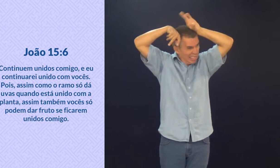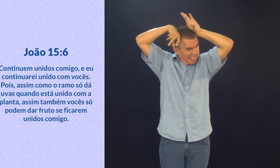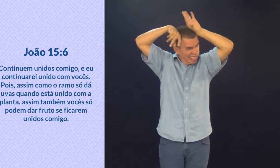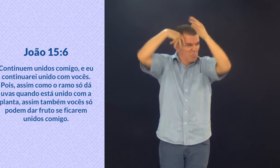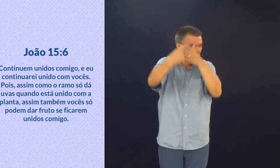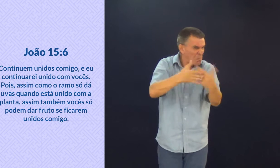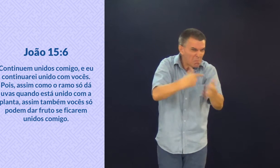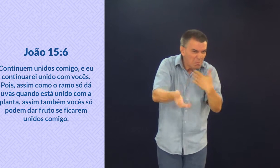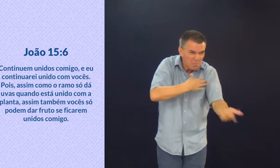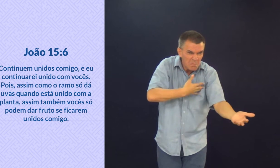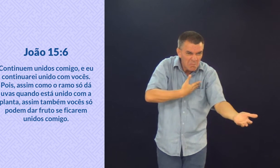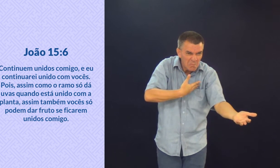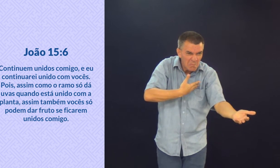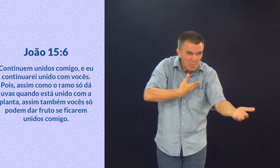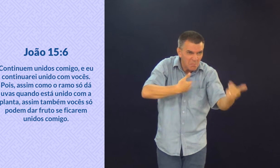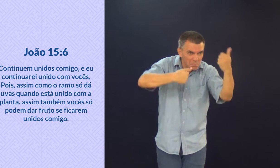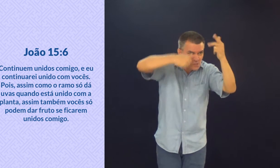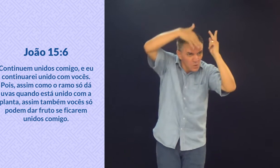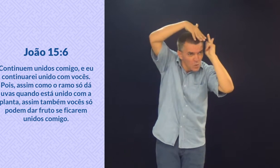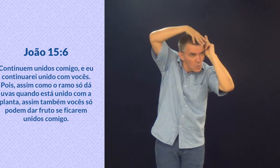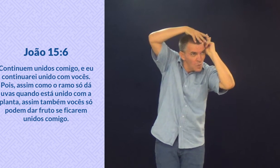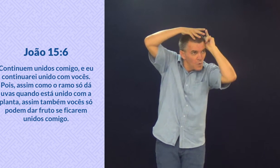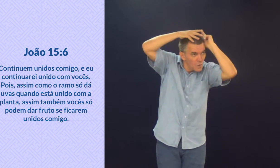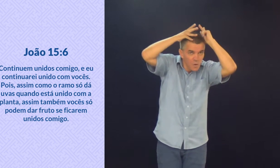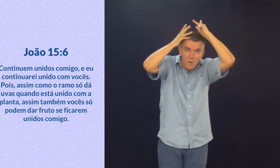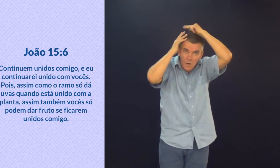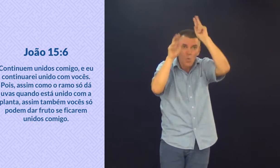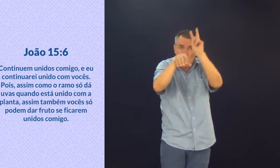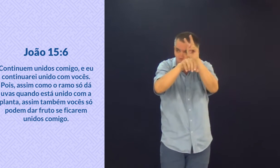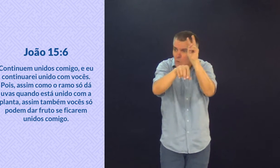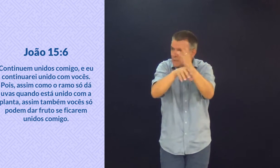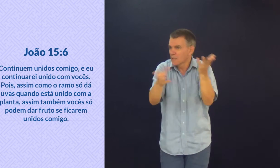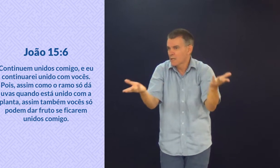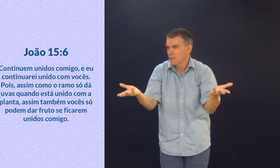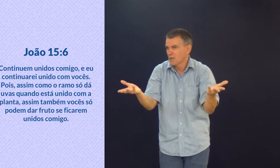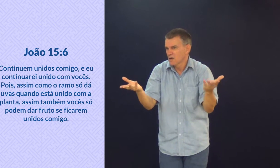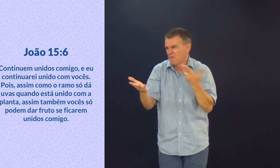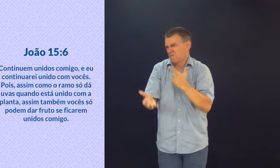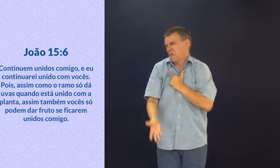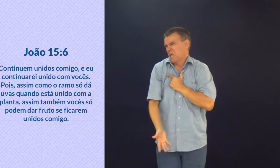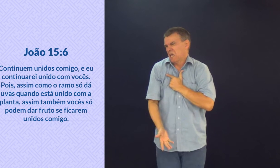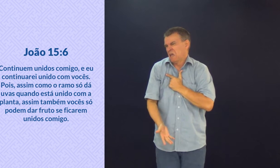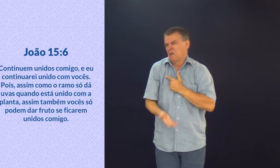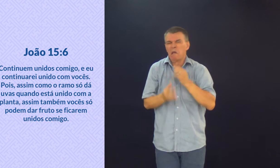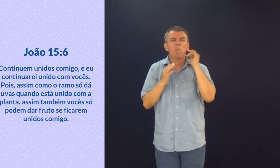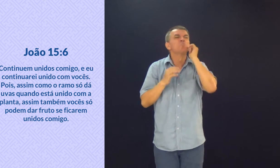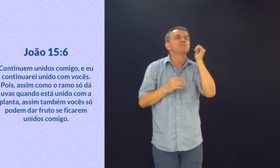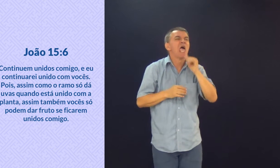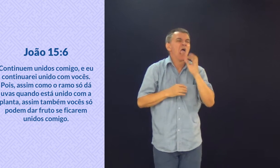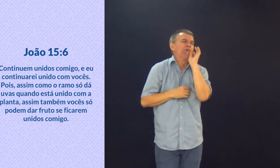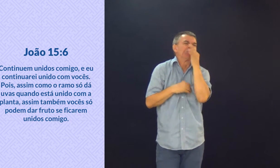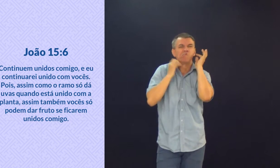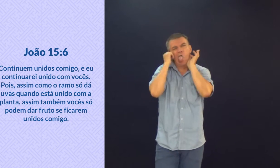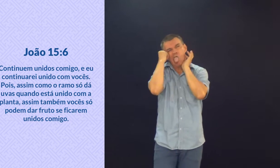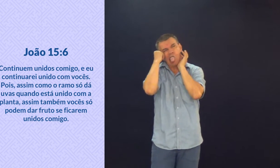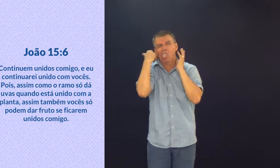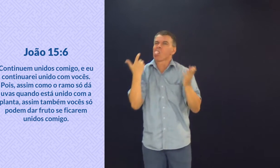com o cabelo de vocês né você tem que ser de qualquer jeito a certos certo descuido seu cabelo as mulheres também